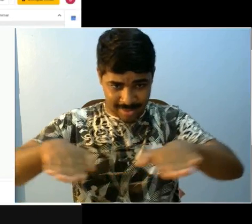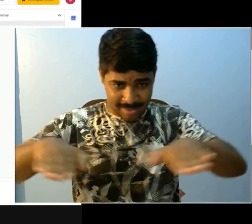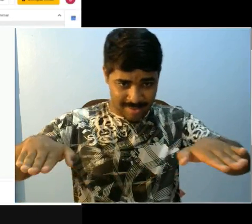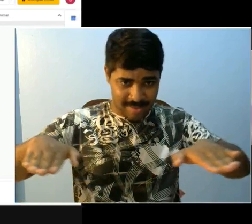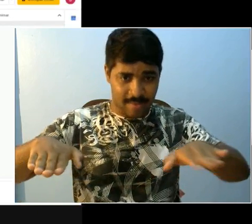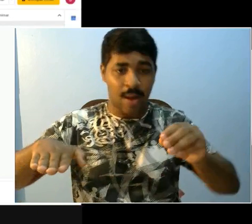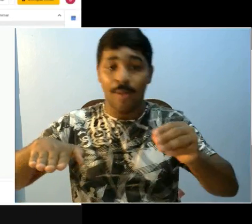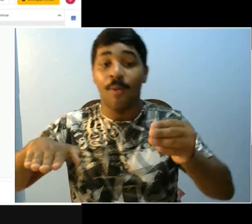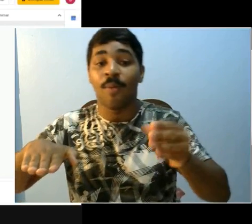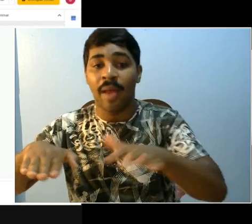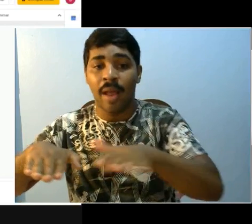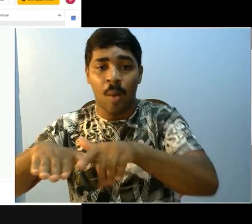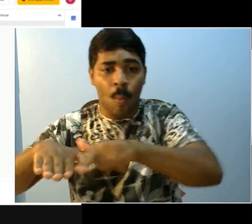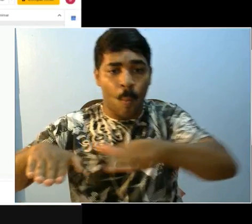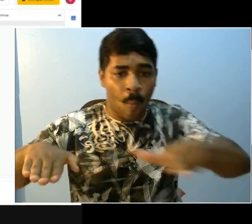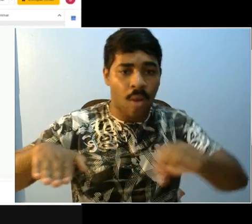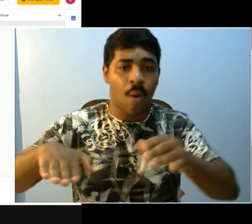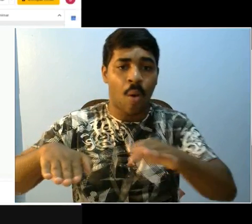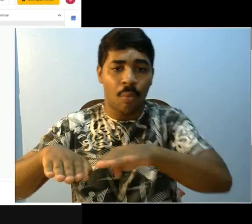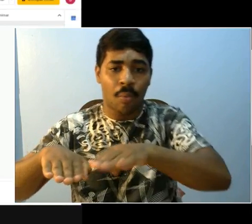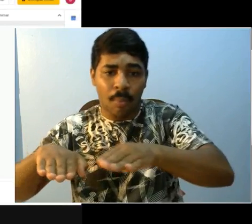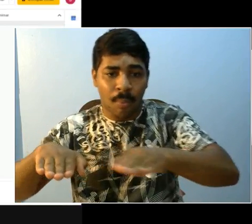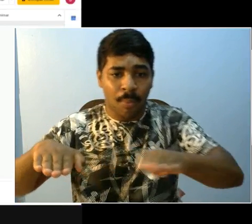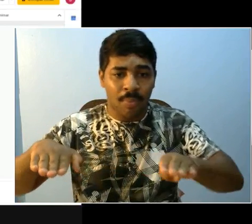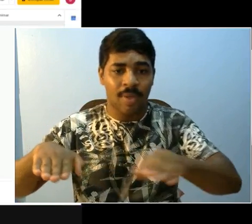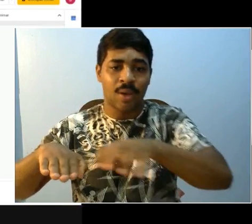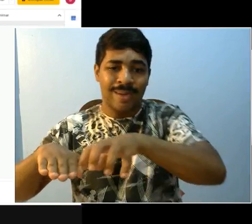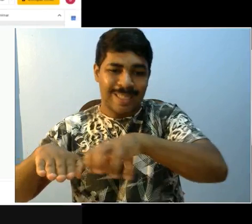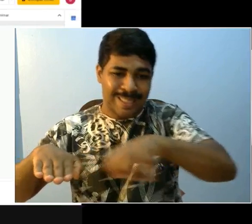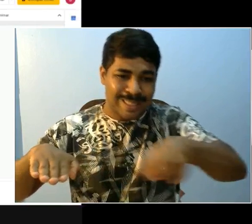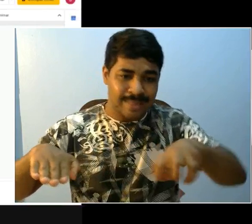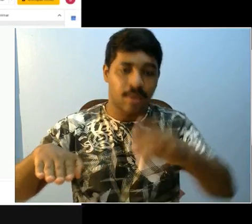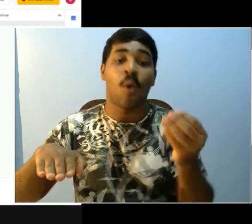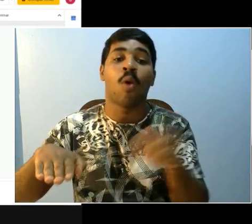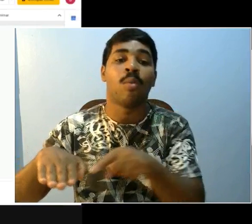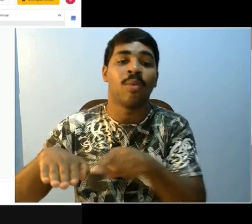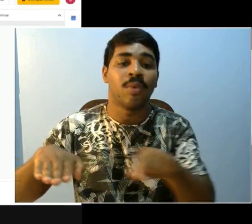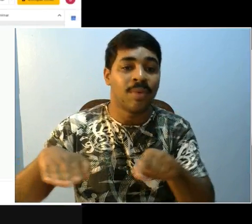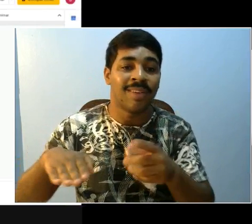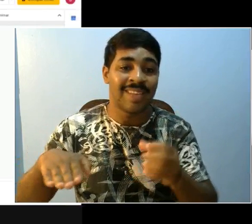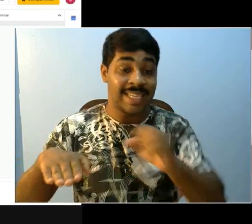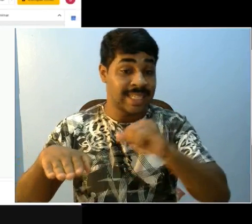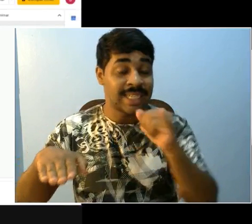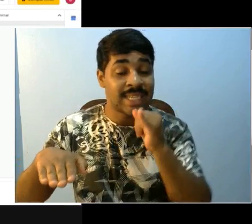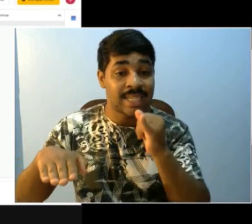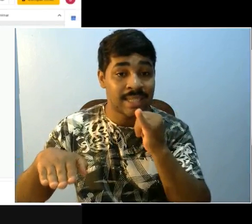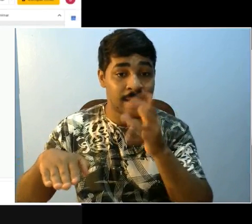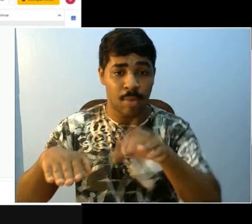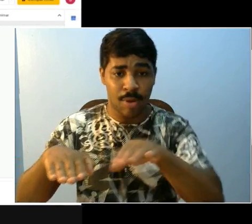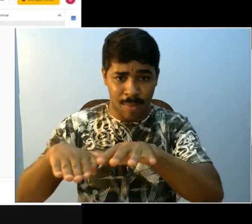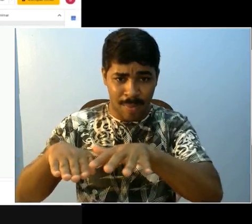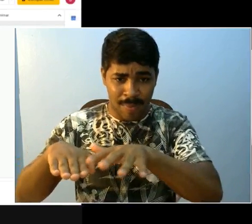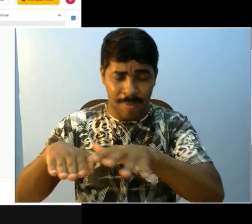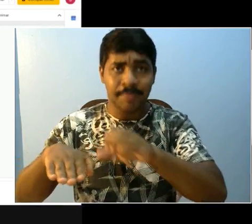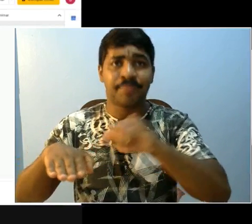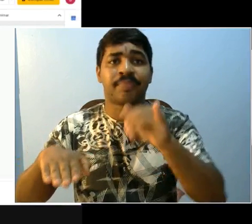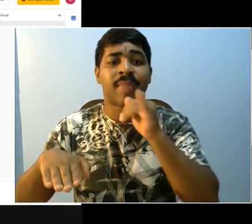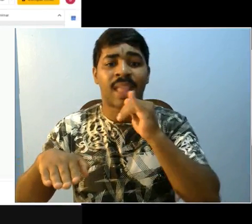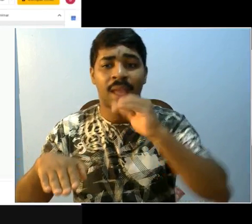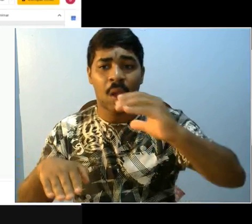Irregularidade do piso. Resumindo, quanto maior for esse coeficiente, mais áspero é